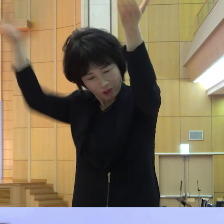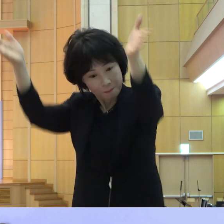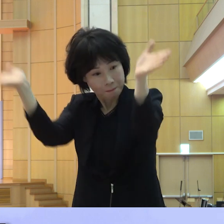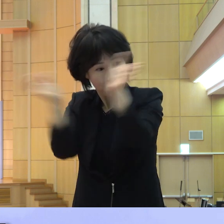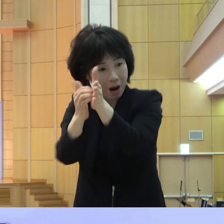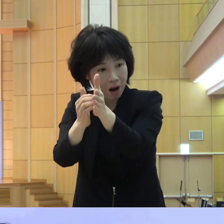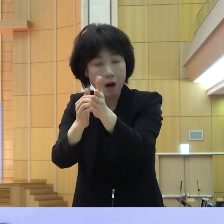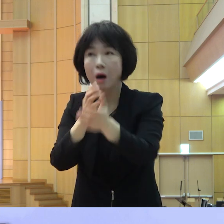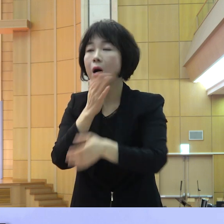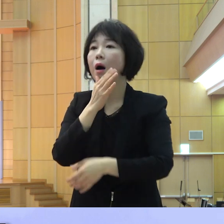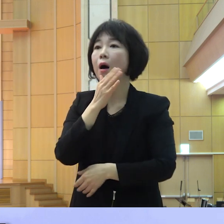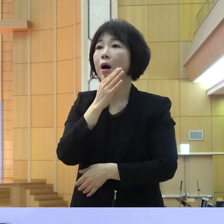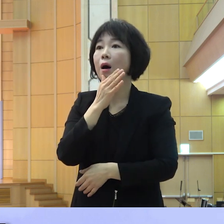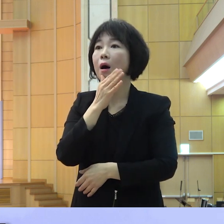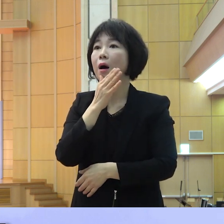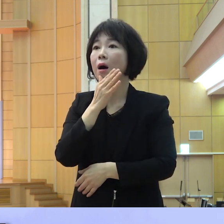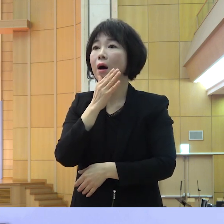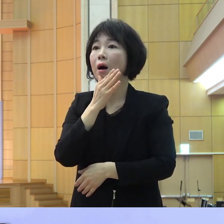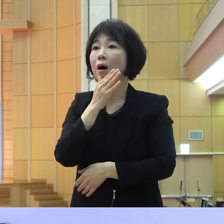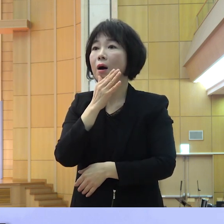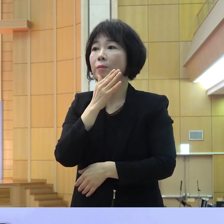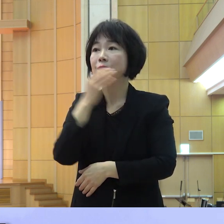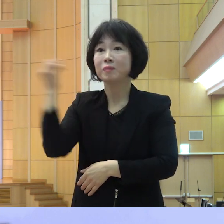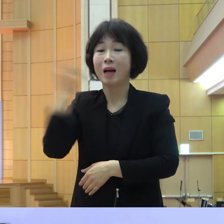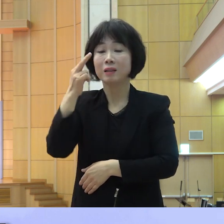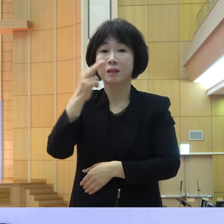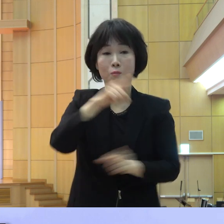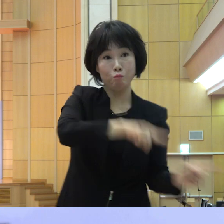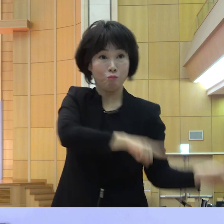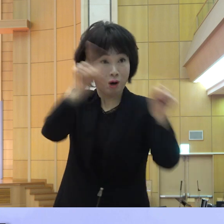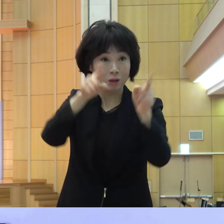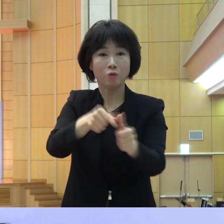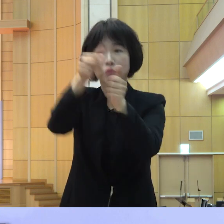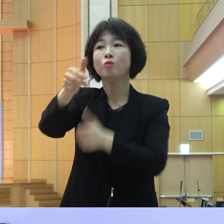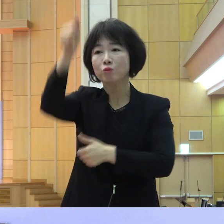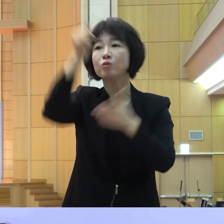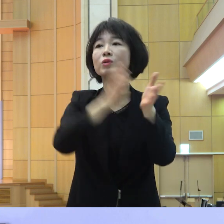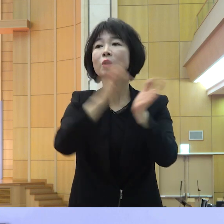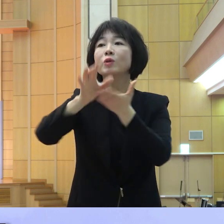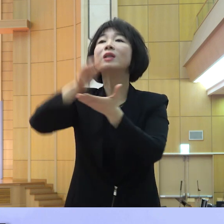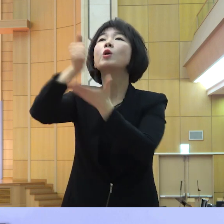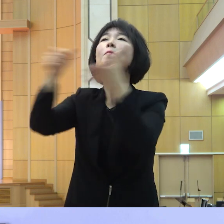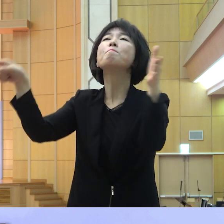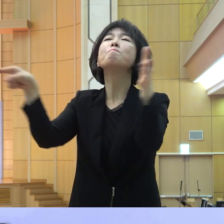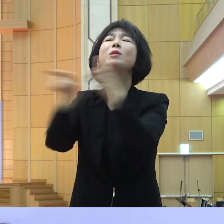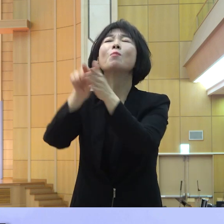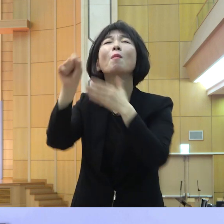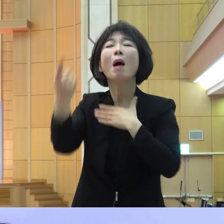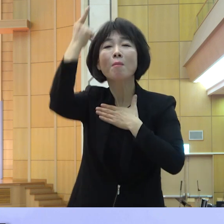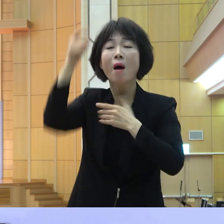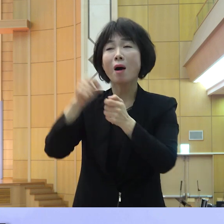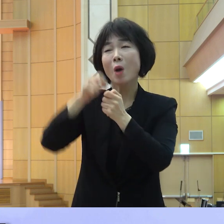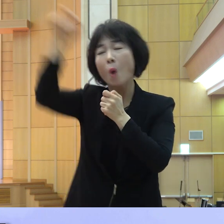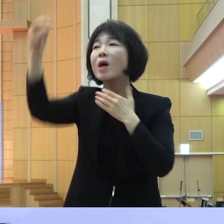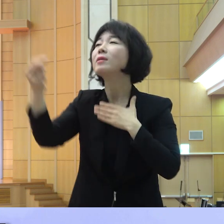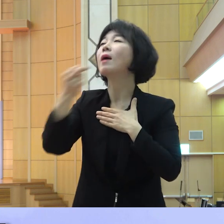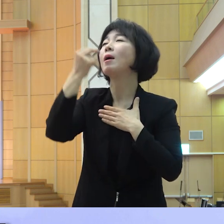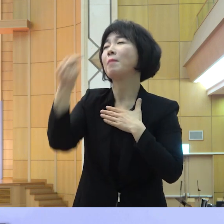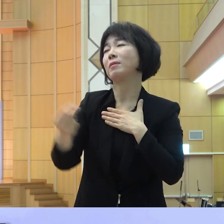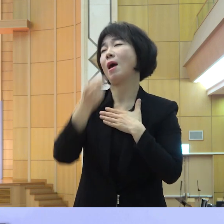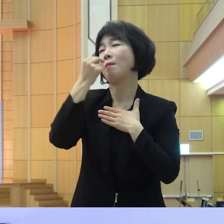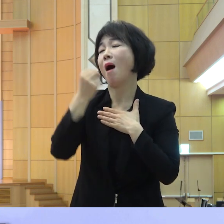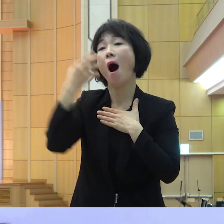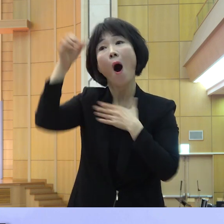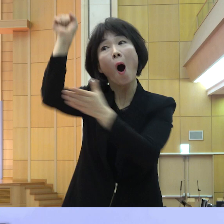제물로 드려주시고, 다시 부활하신 우리 주 예수 그리스도를 믿음으로 영원한 생명을 거할